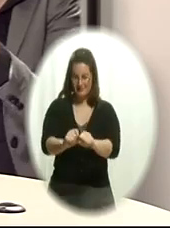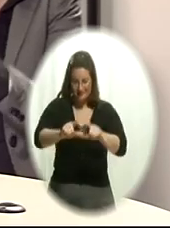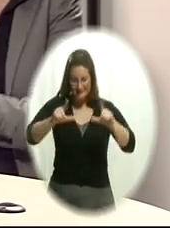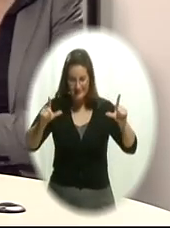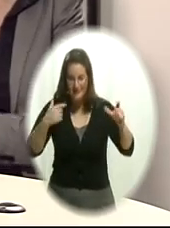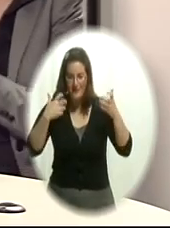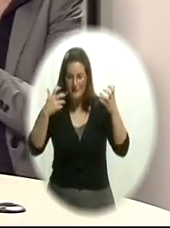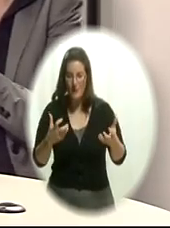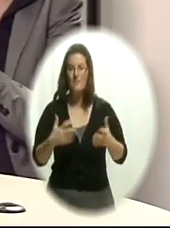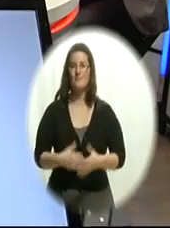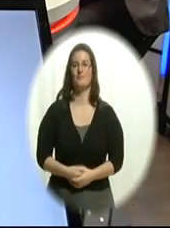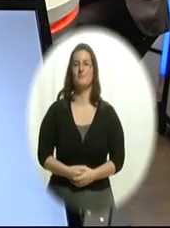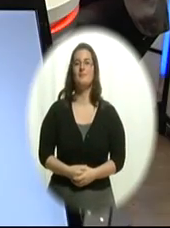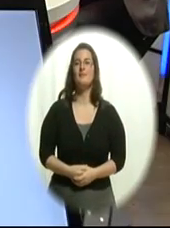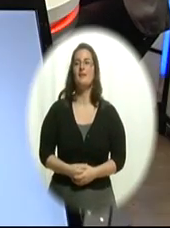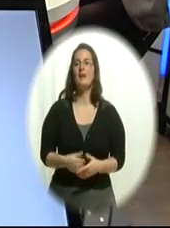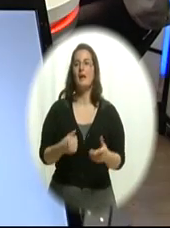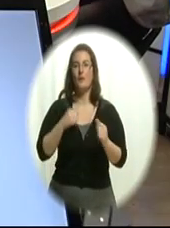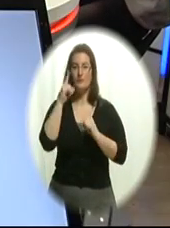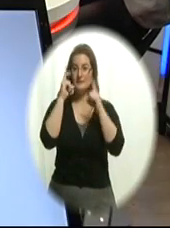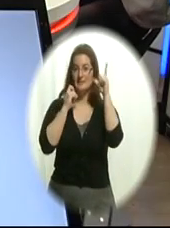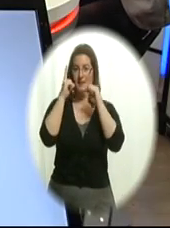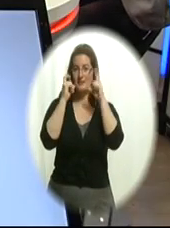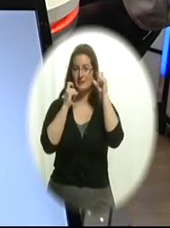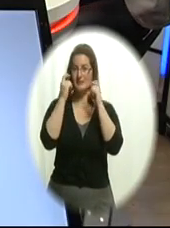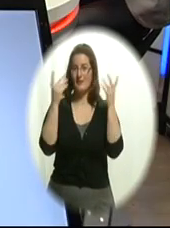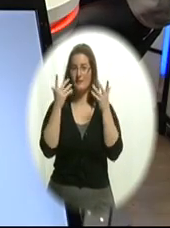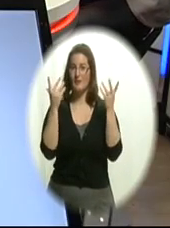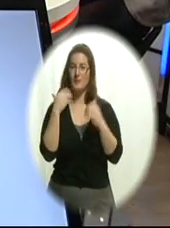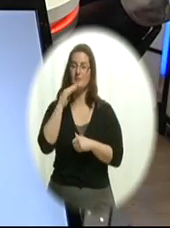visage, c'est pour le ton de la phrase